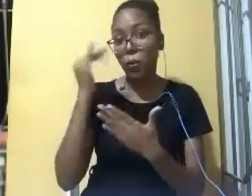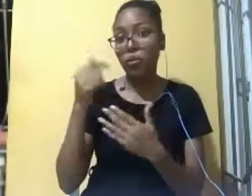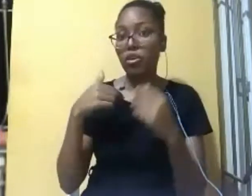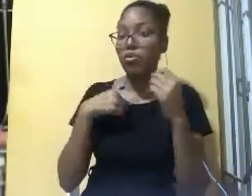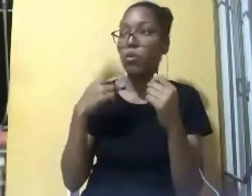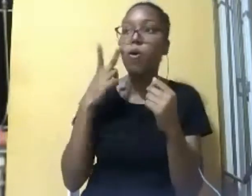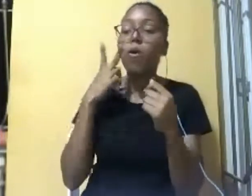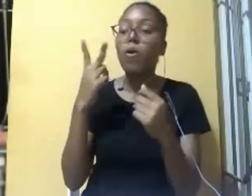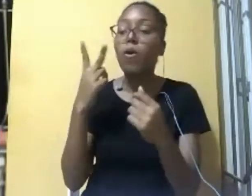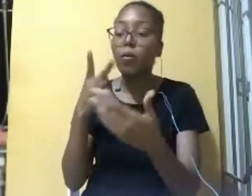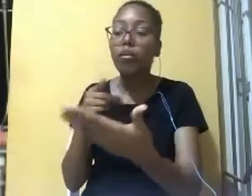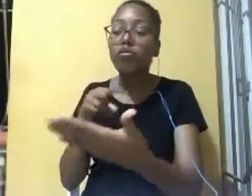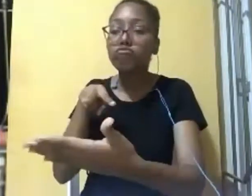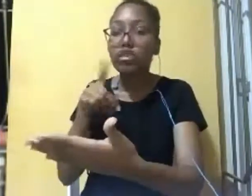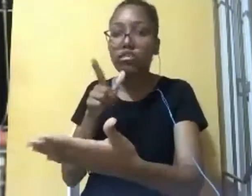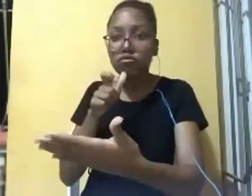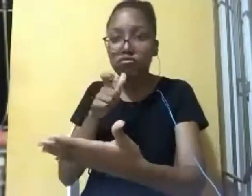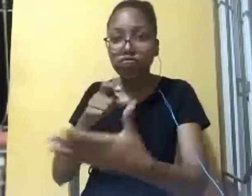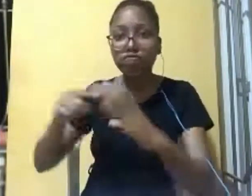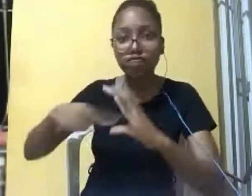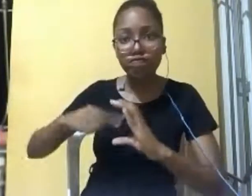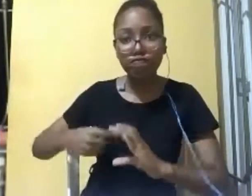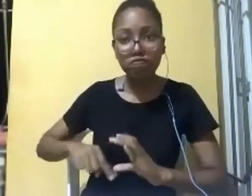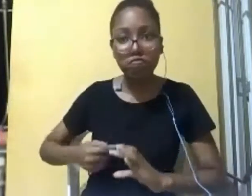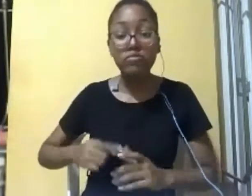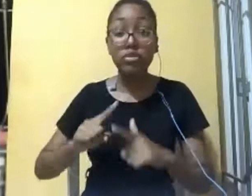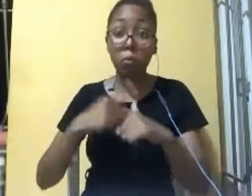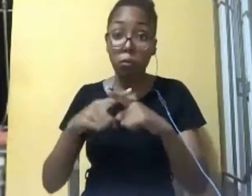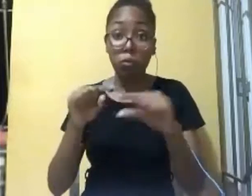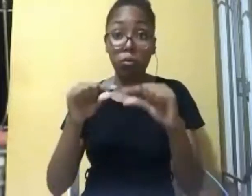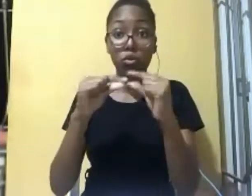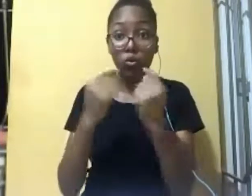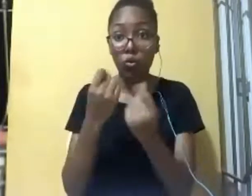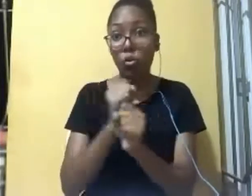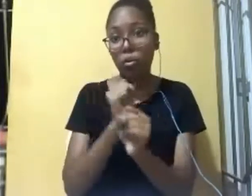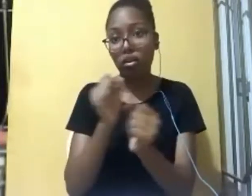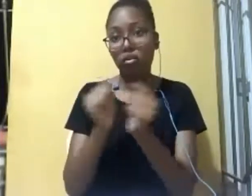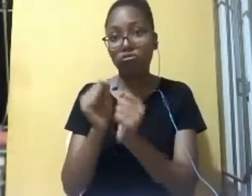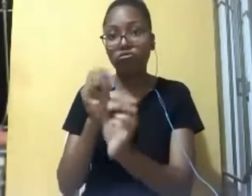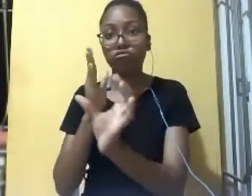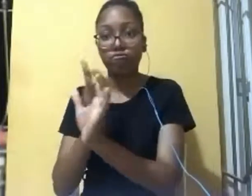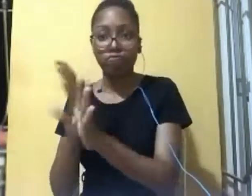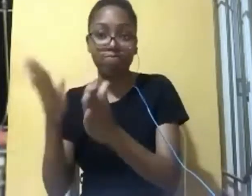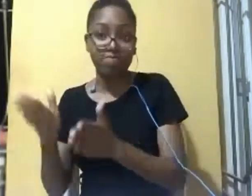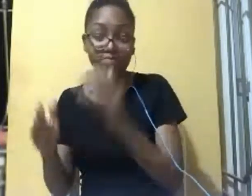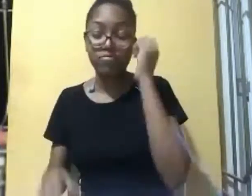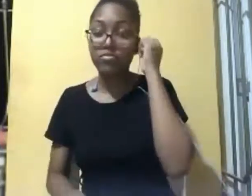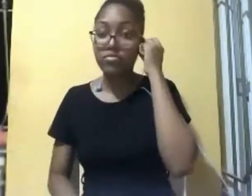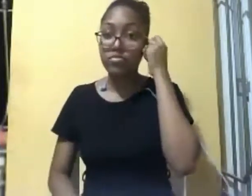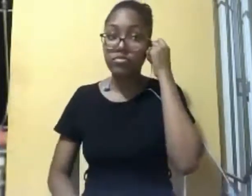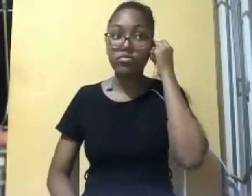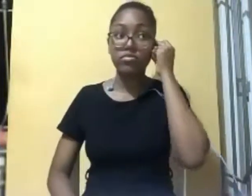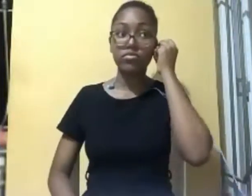directa y ir armando el grupo junto con el CODOPSI. Pero no les podemos decir a ustedes